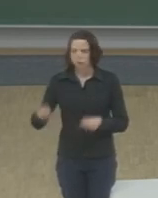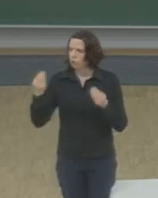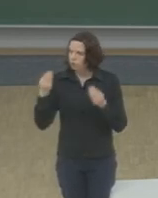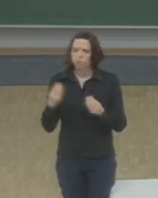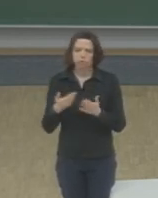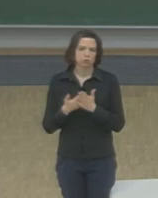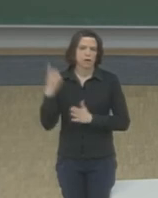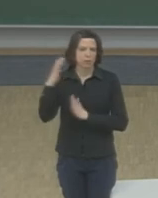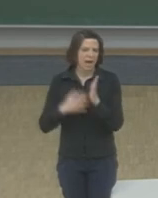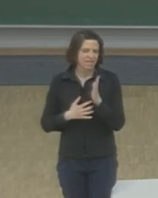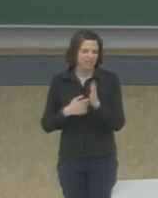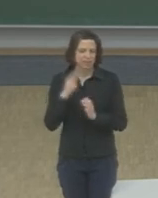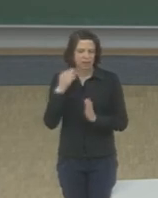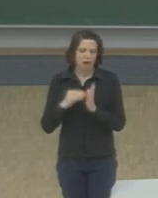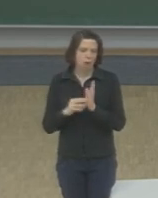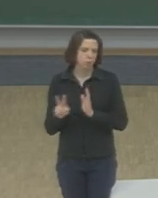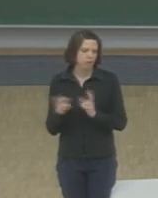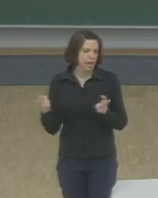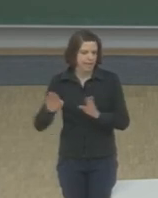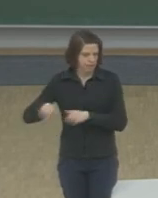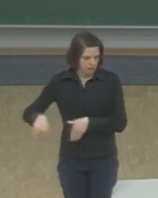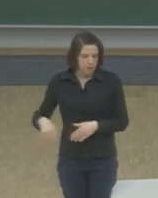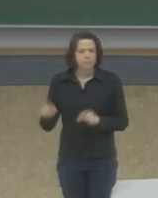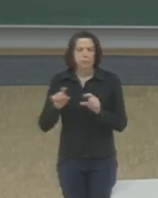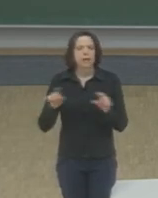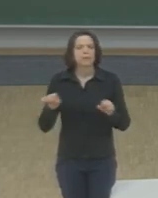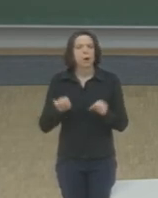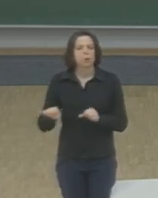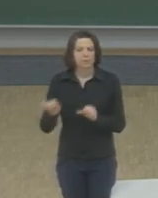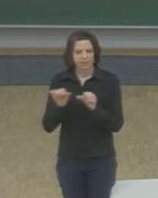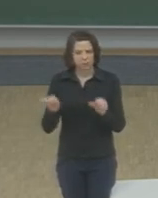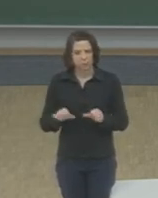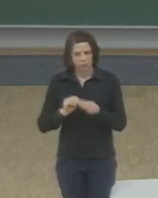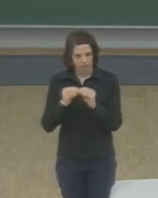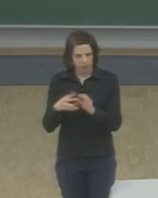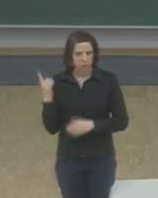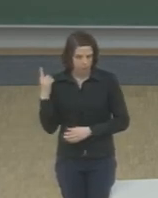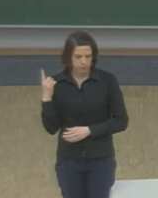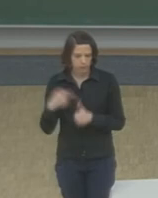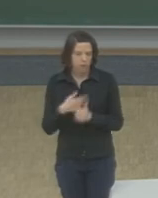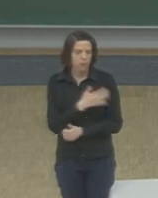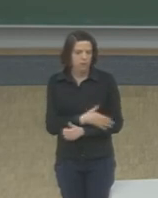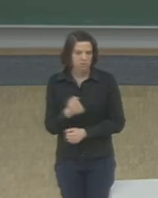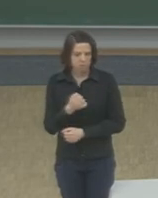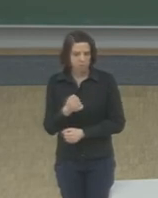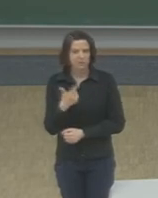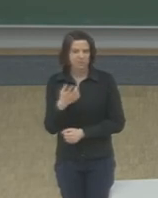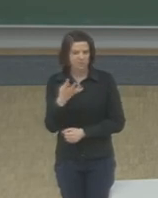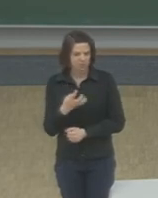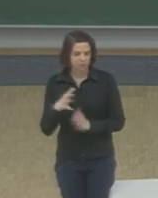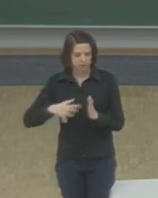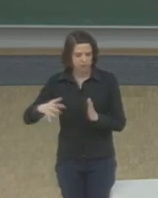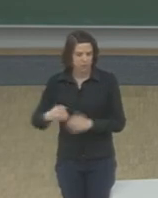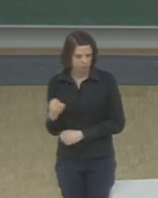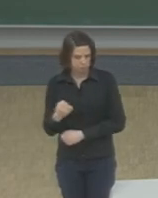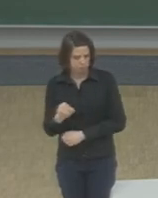zu erwähnenden Autors zum Thema Kompetenzmodellierung. Dieser verwendet auf beeindruckenden 42